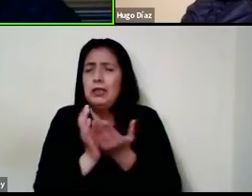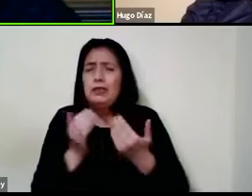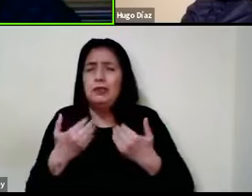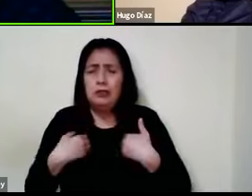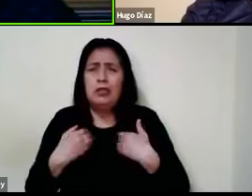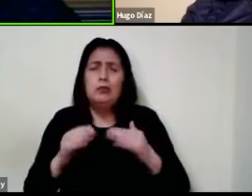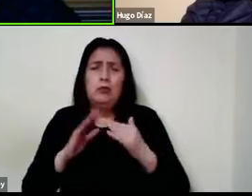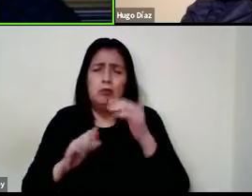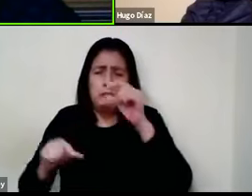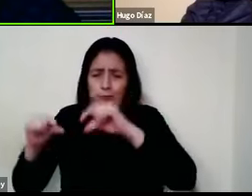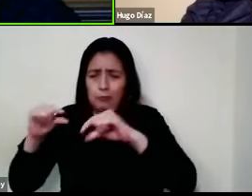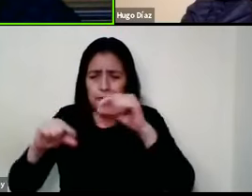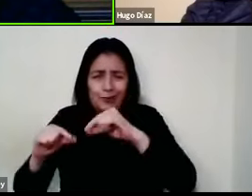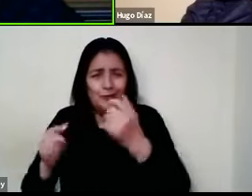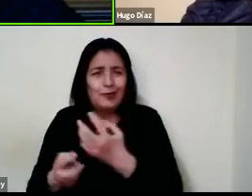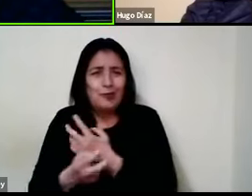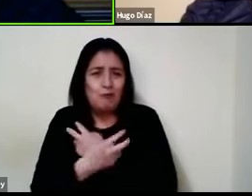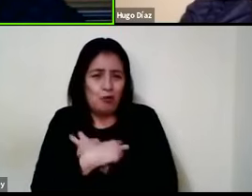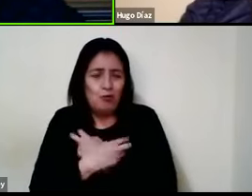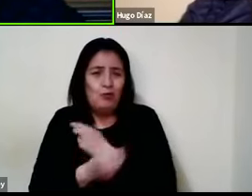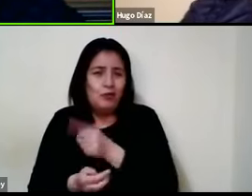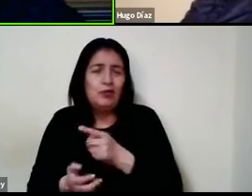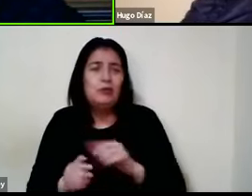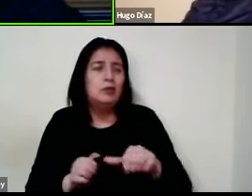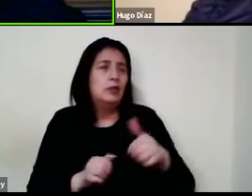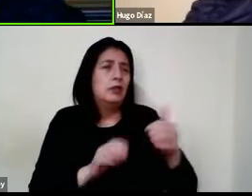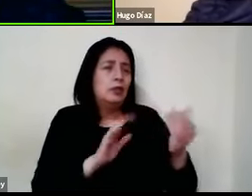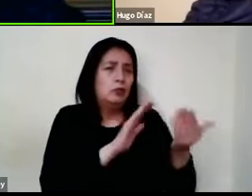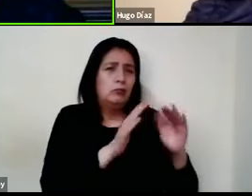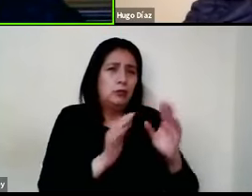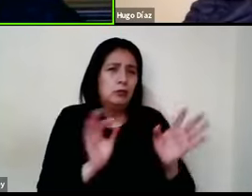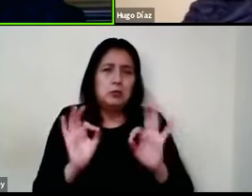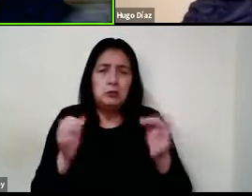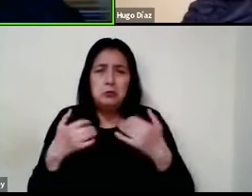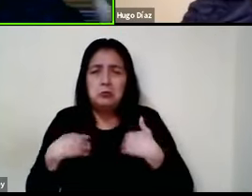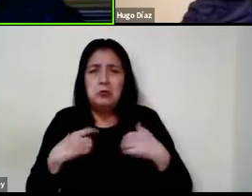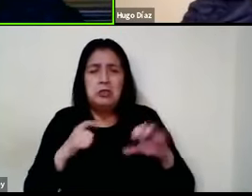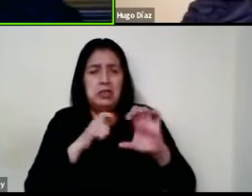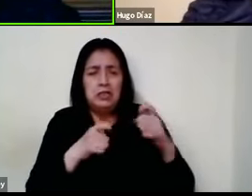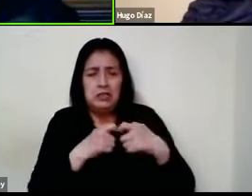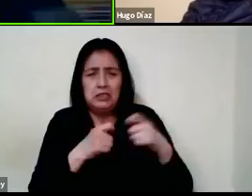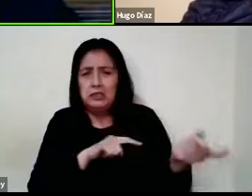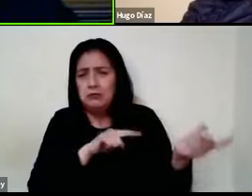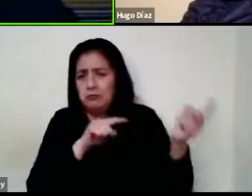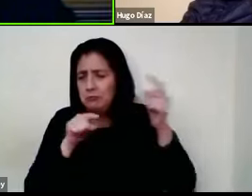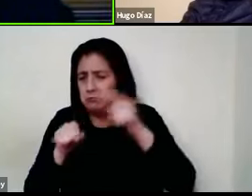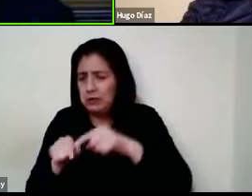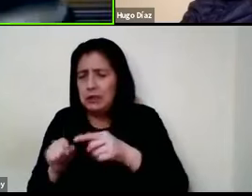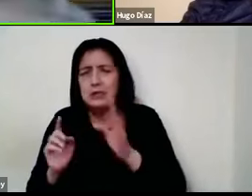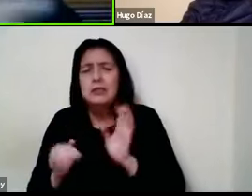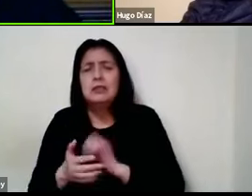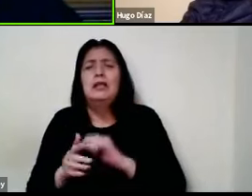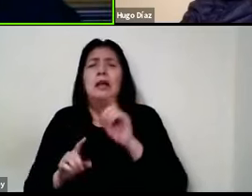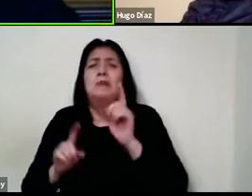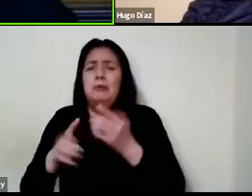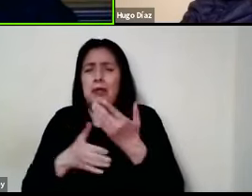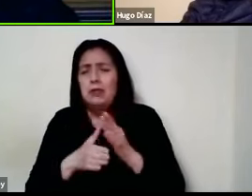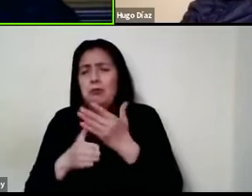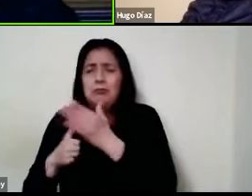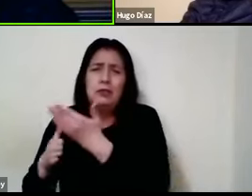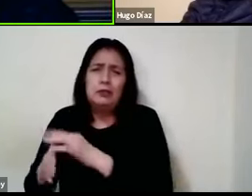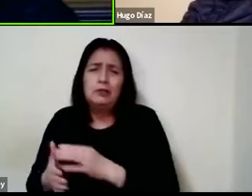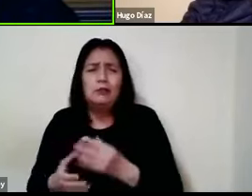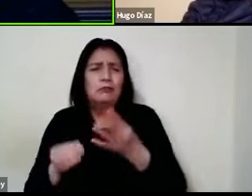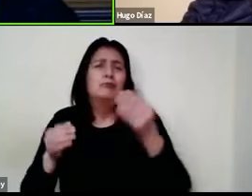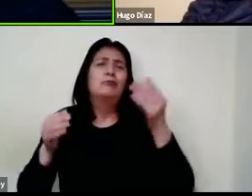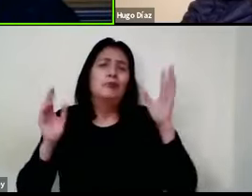museo, y hay comunidades, estudiantes que no tienen internet, sus casas vienen, y al menos vamos compartiendo muchas